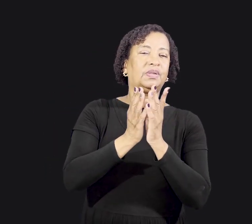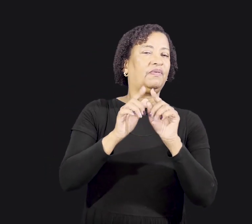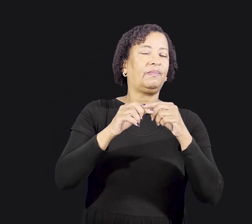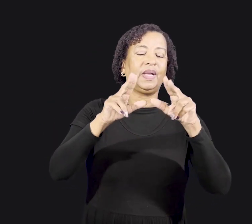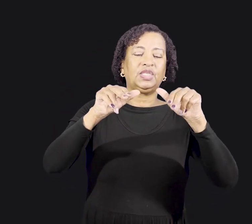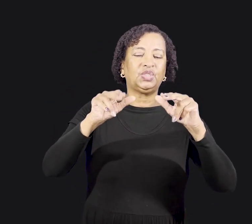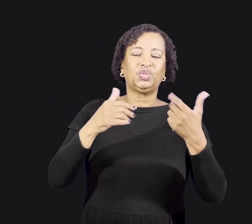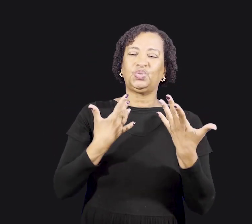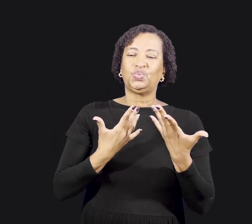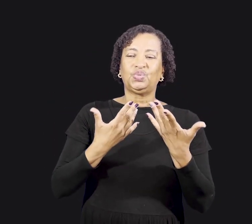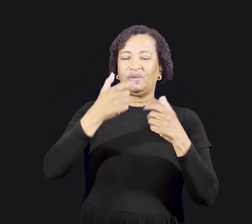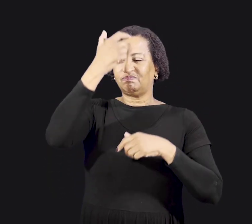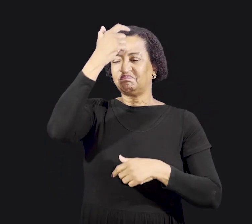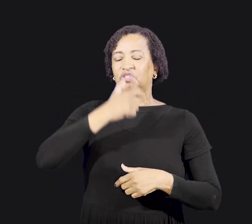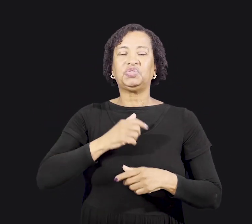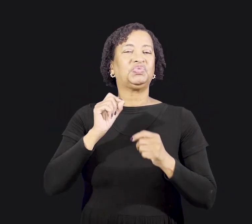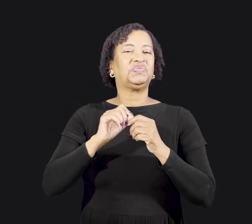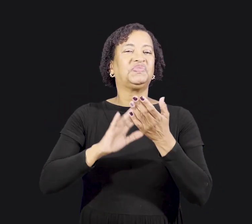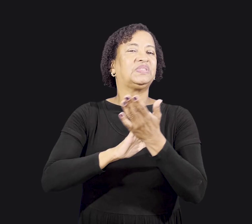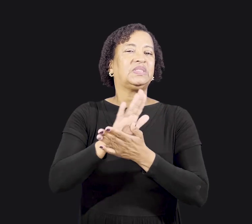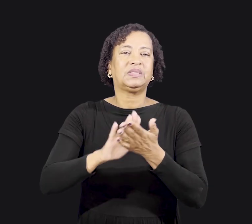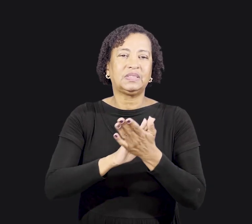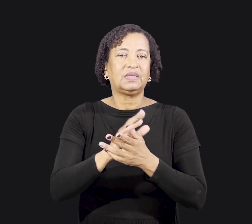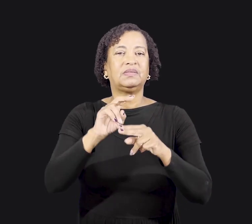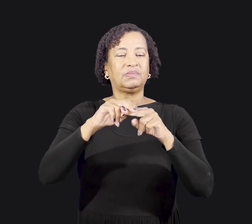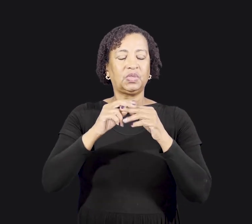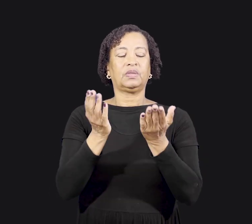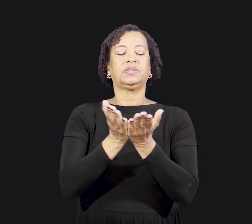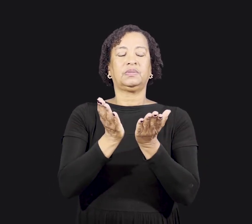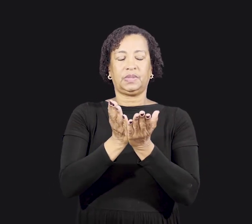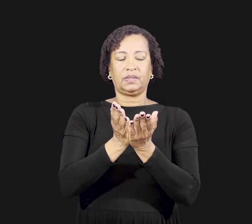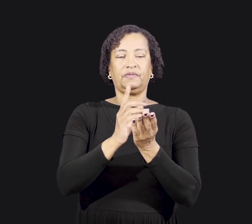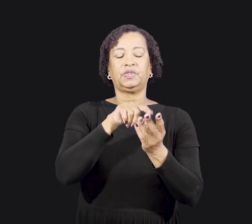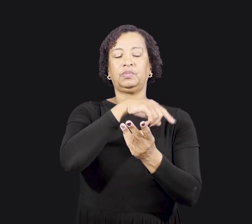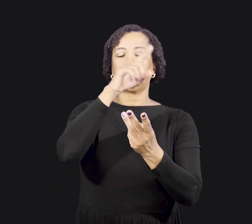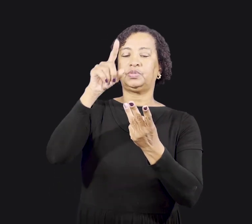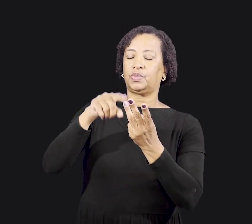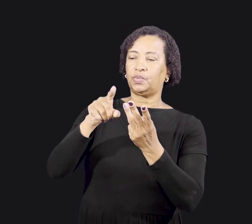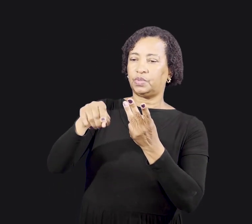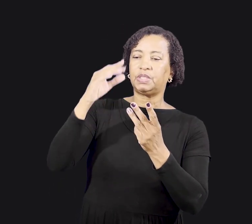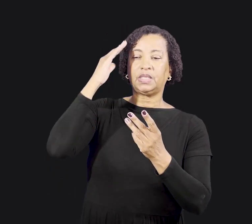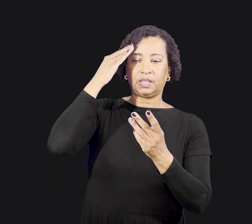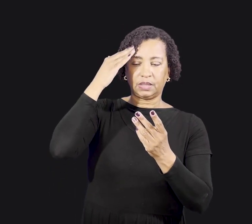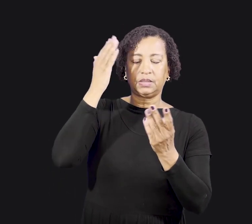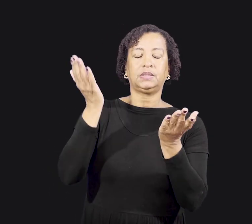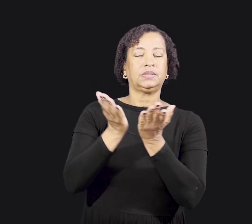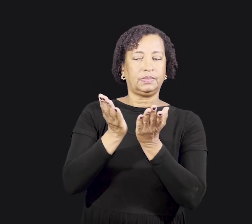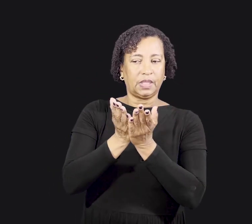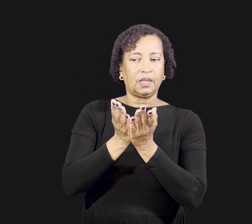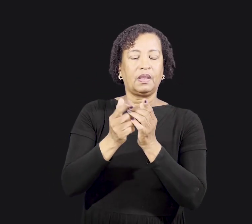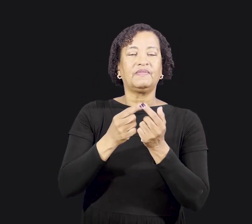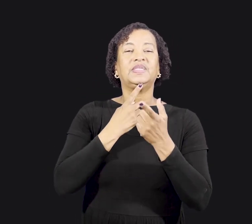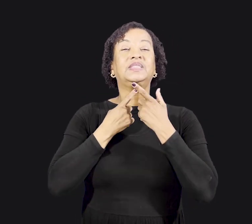mas nunca vai tomar nenhuma atitude por causa dela. Depois temos aquele ali, que realmente entende a palavra e